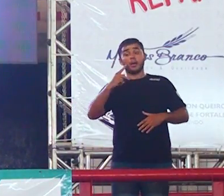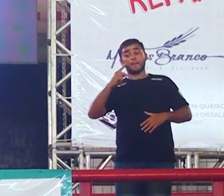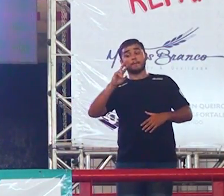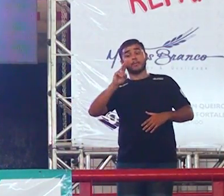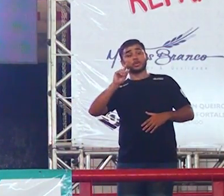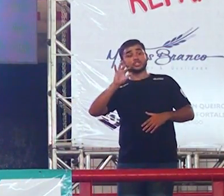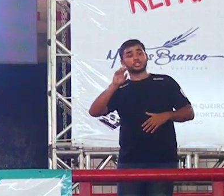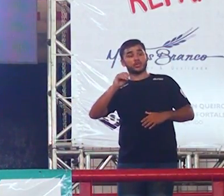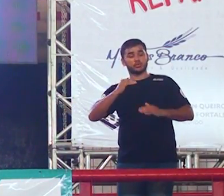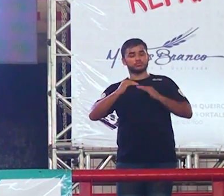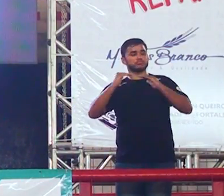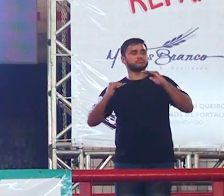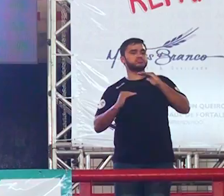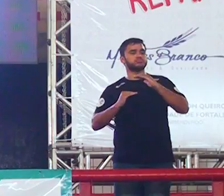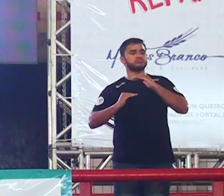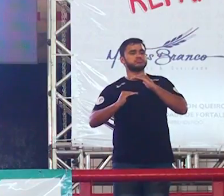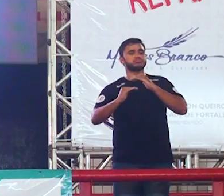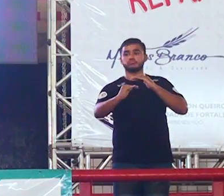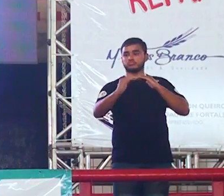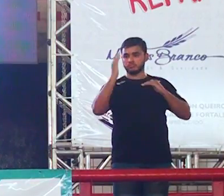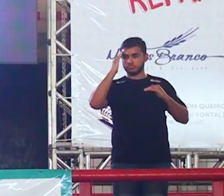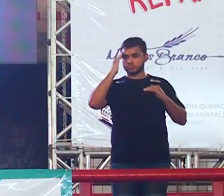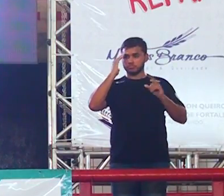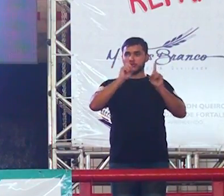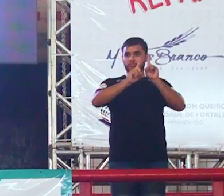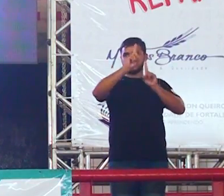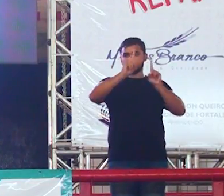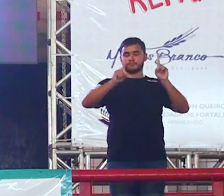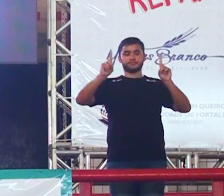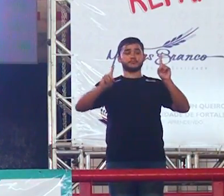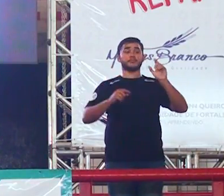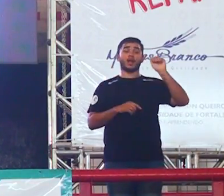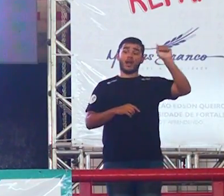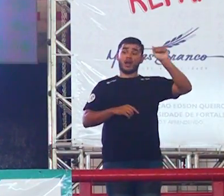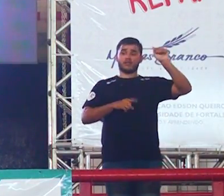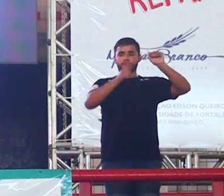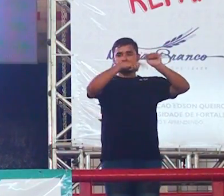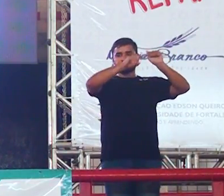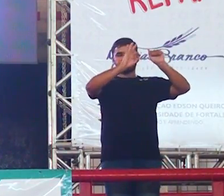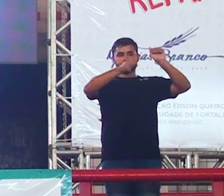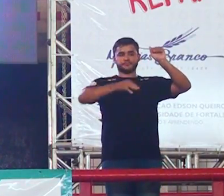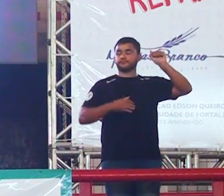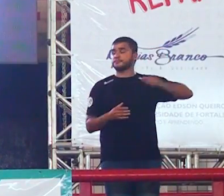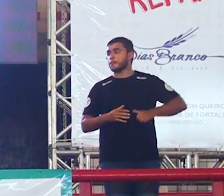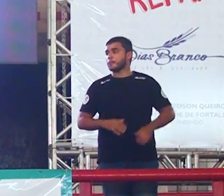progesterona. Ok? É por isso que o item correto é o item A.